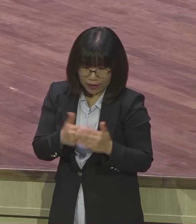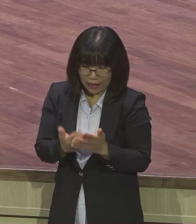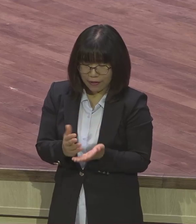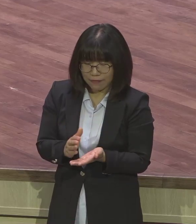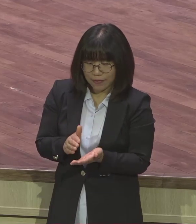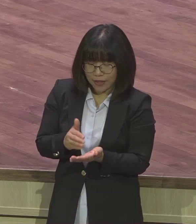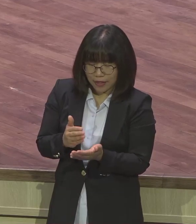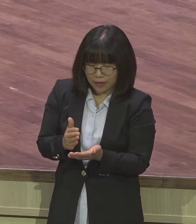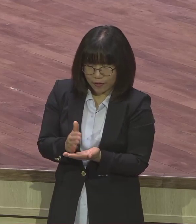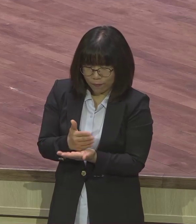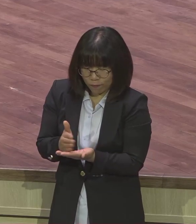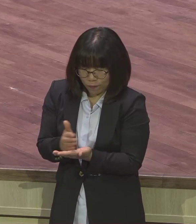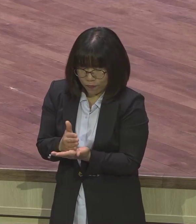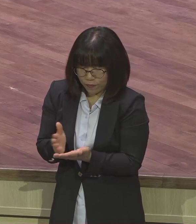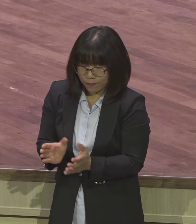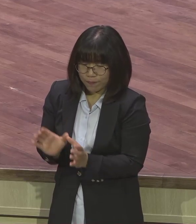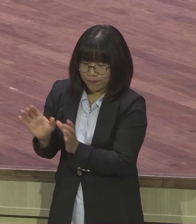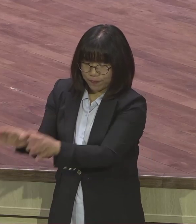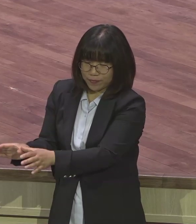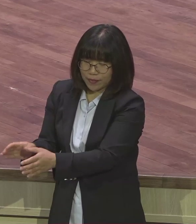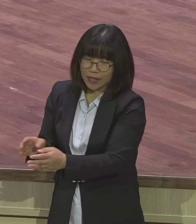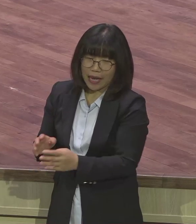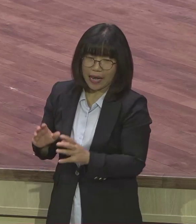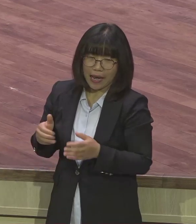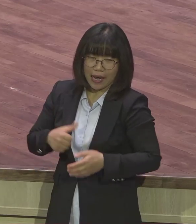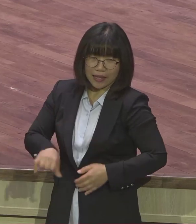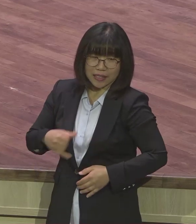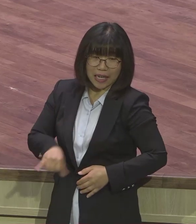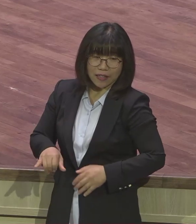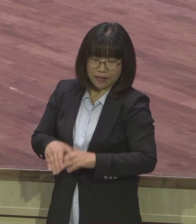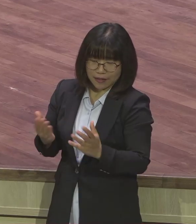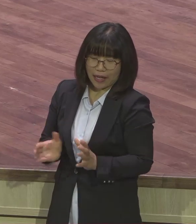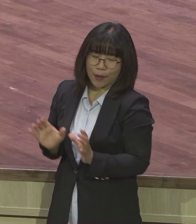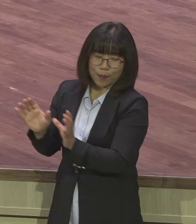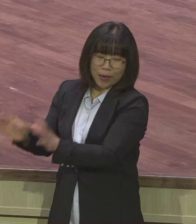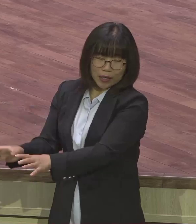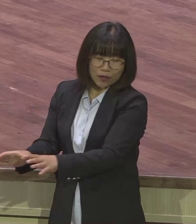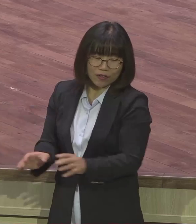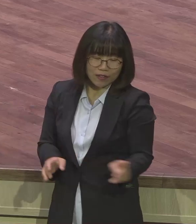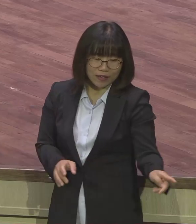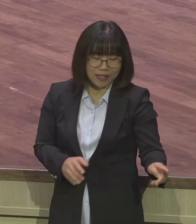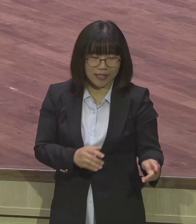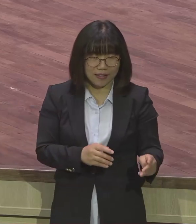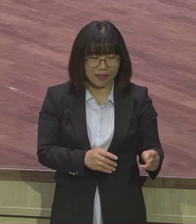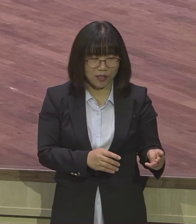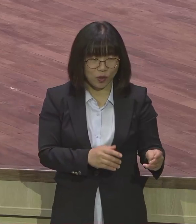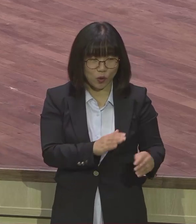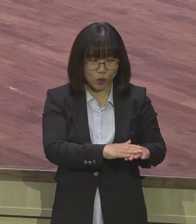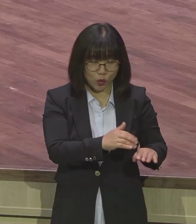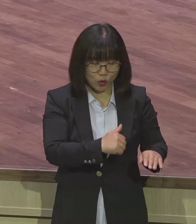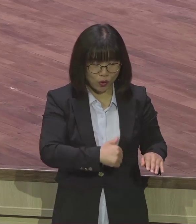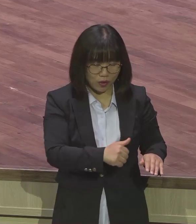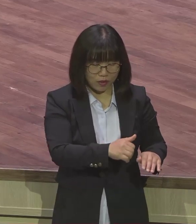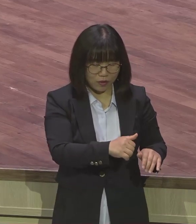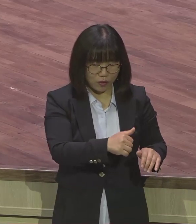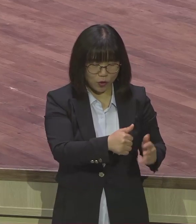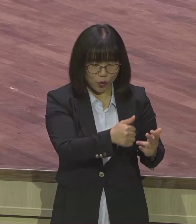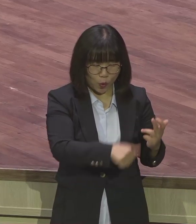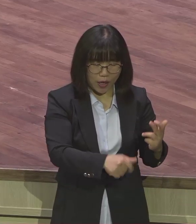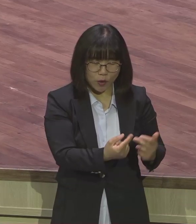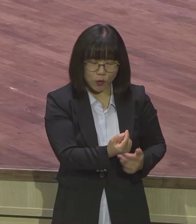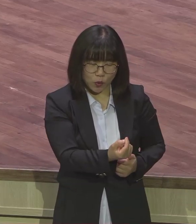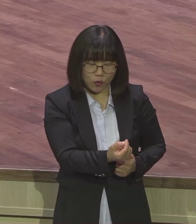3일이나 걸어가야 만나는 길이에요. 먼 길 떼어놔버려요. 군대가요, 추적할 때